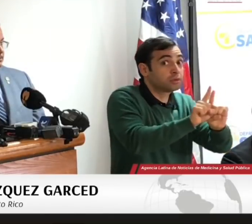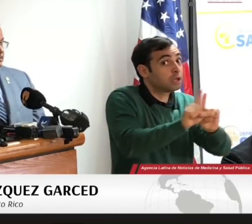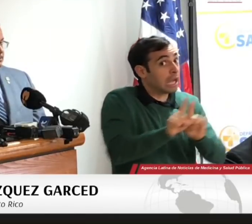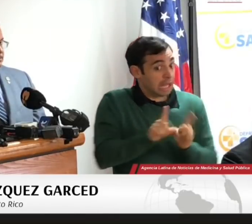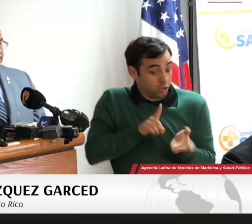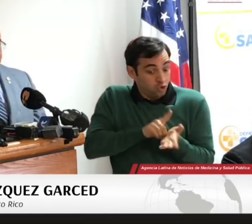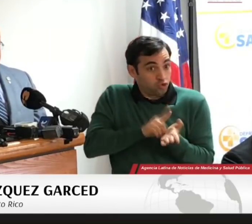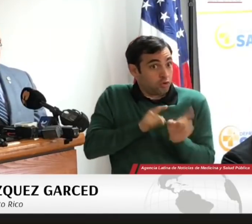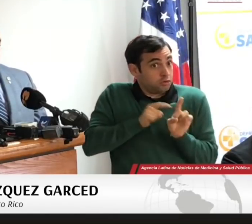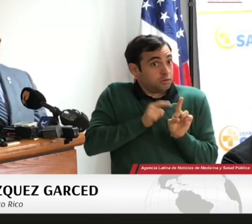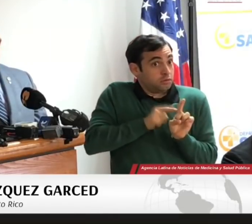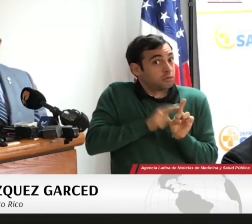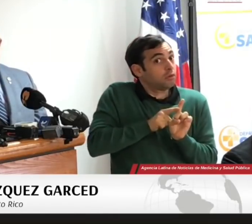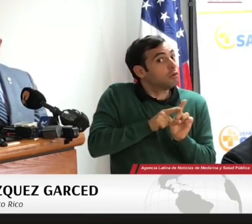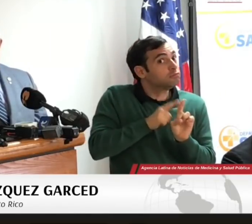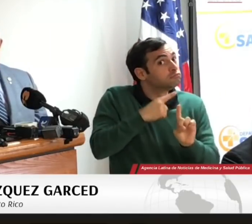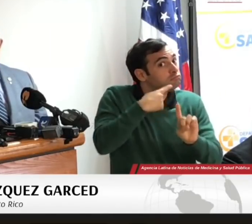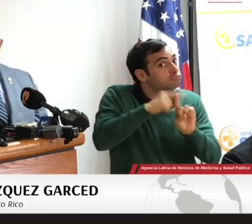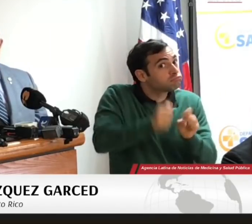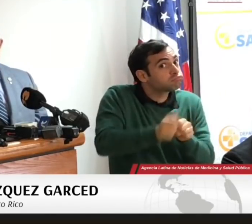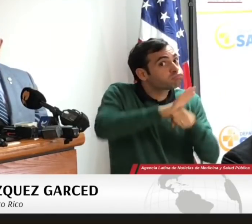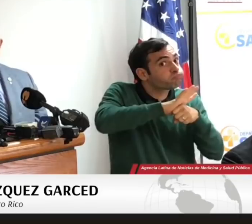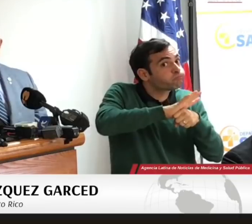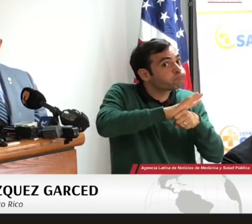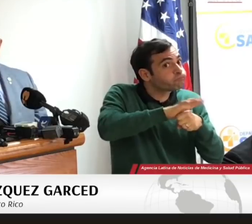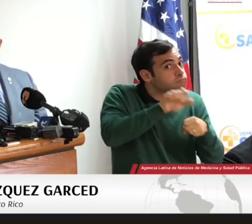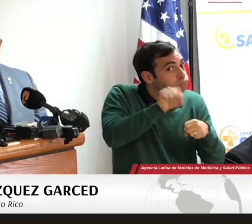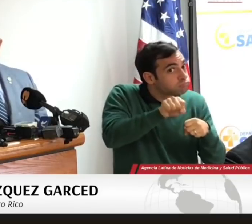positivo en la prueba de